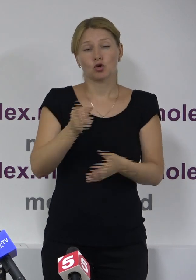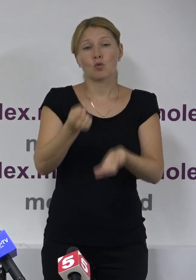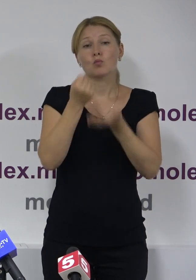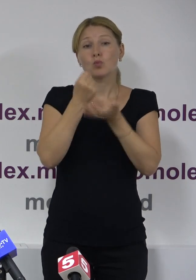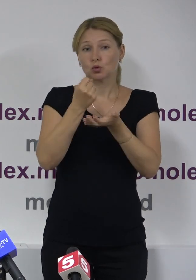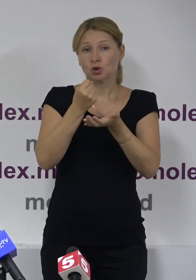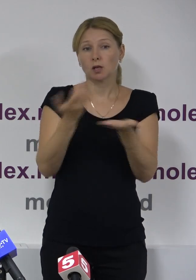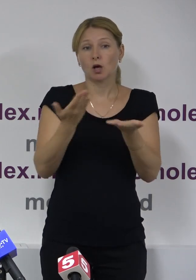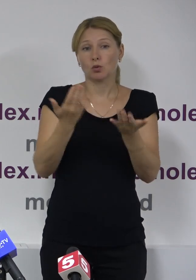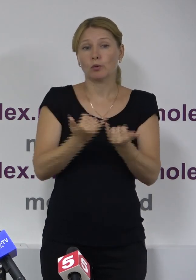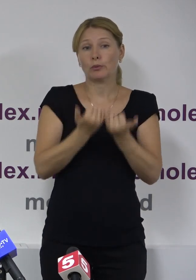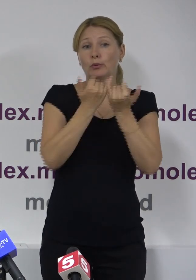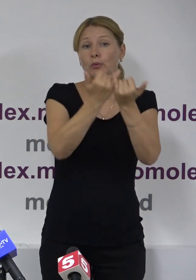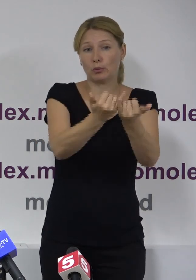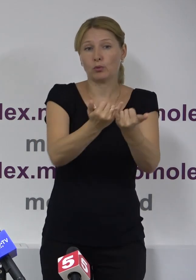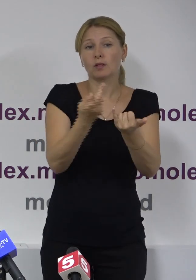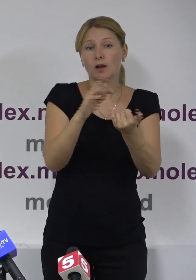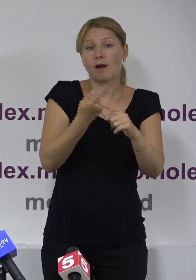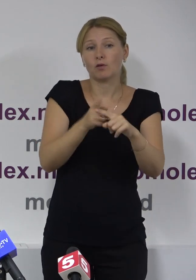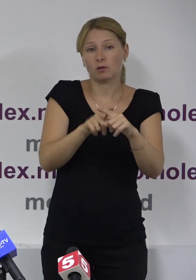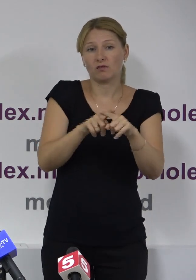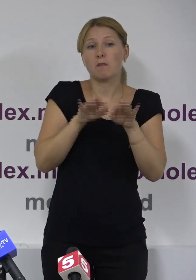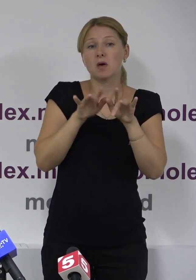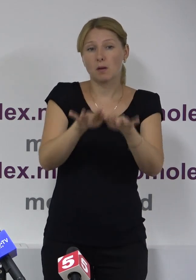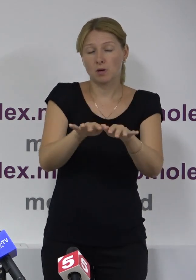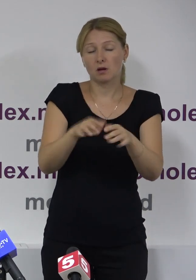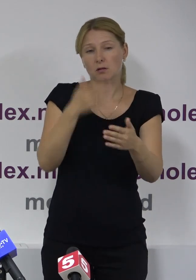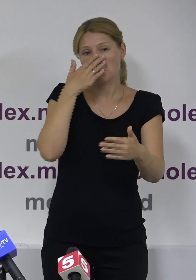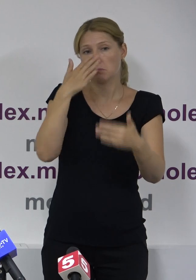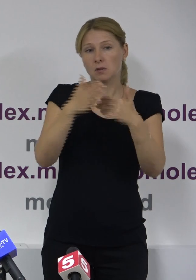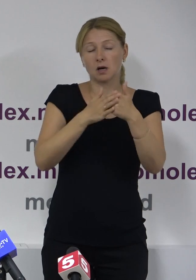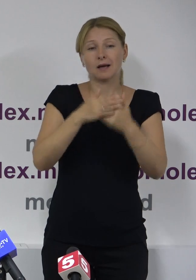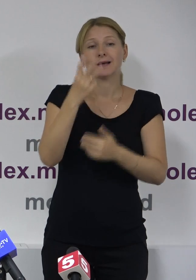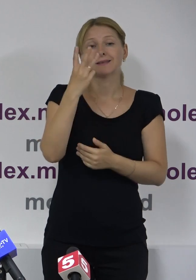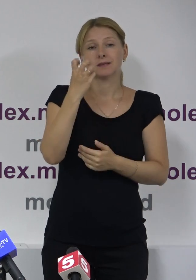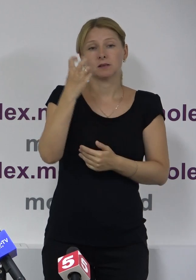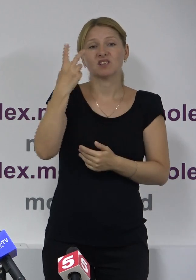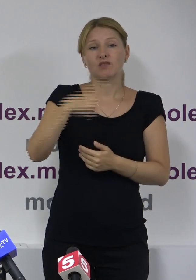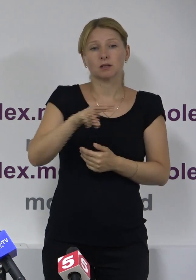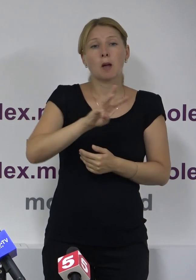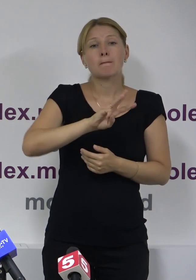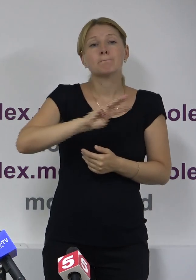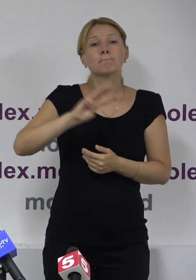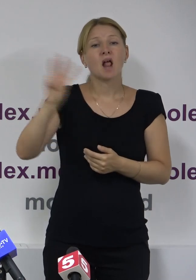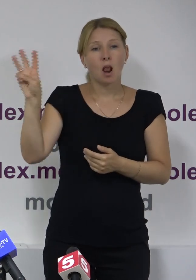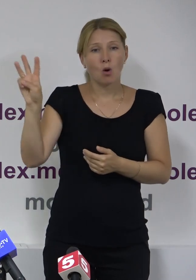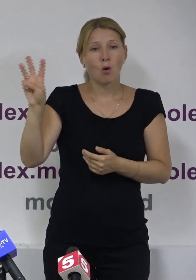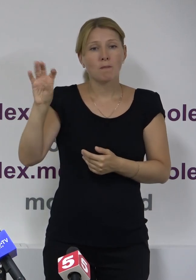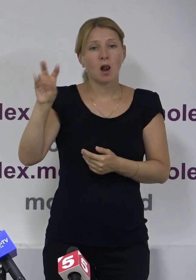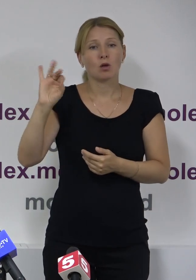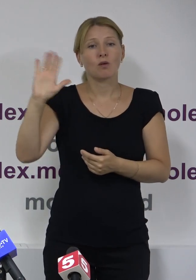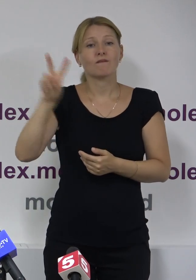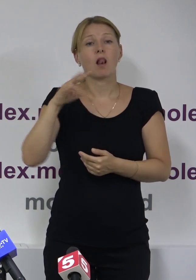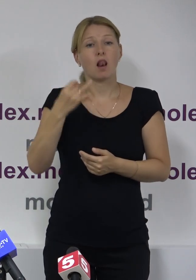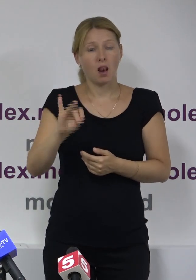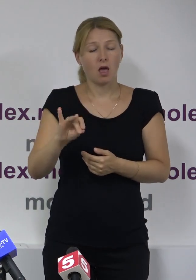alocat pentru aceste scrutine este de aproape 312 milioane lei, sumă